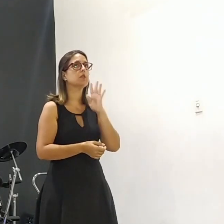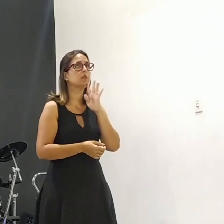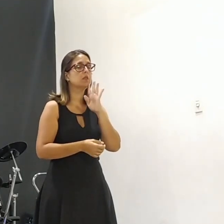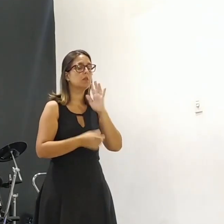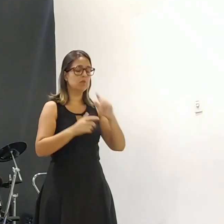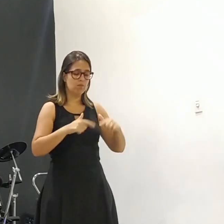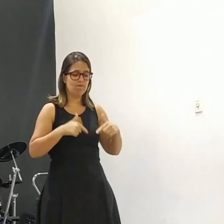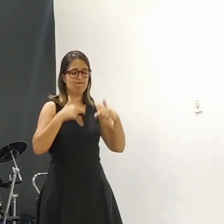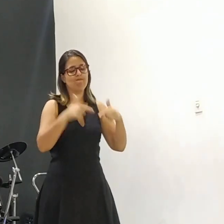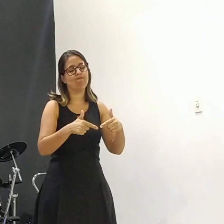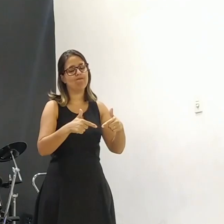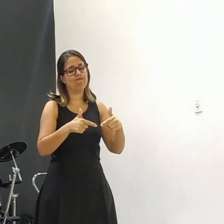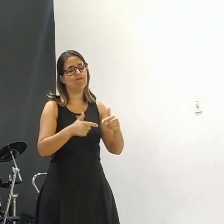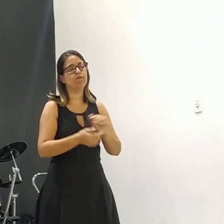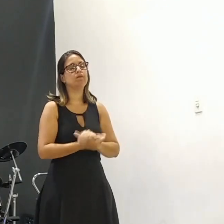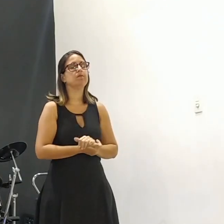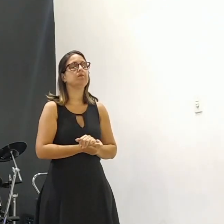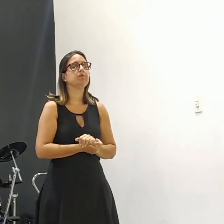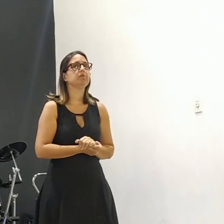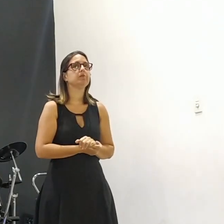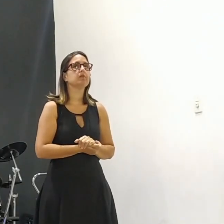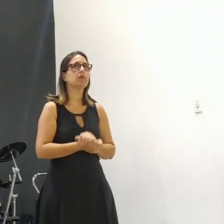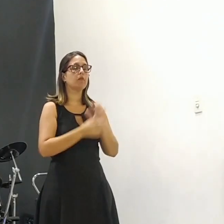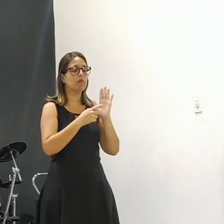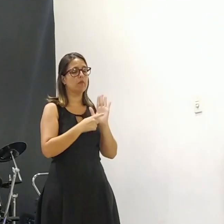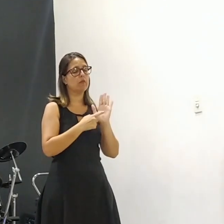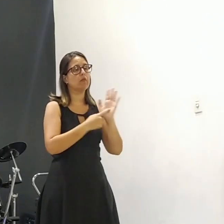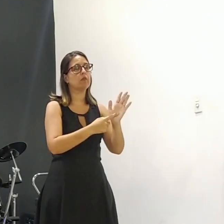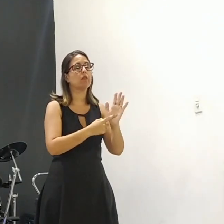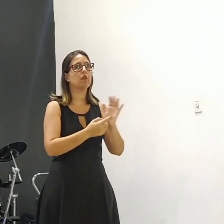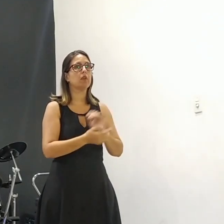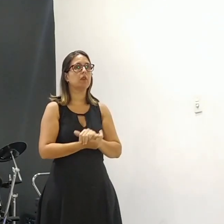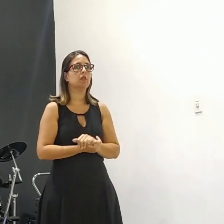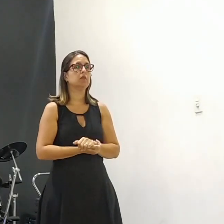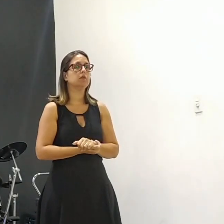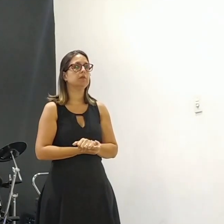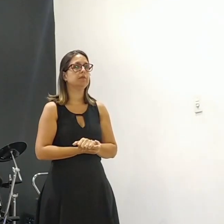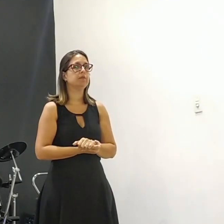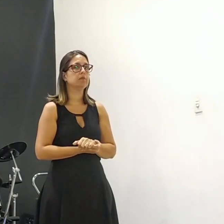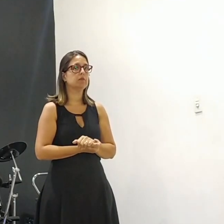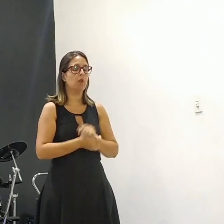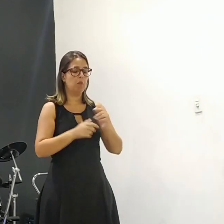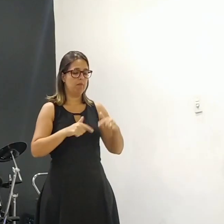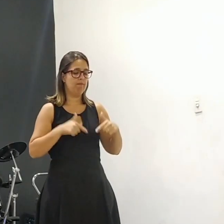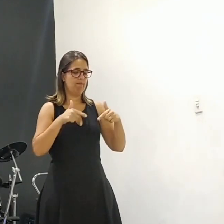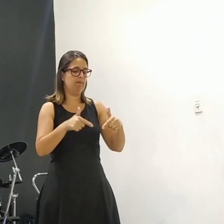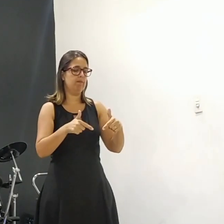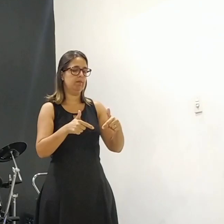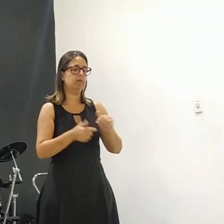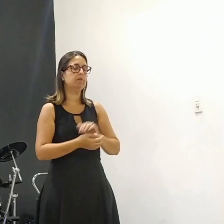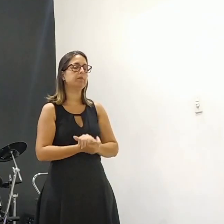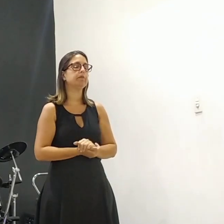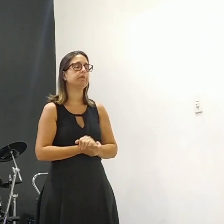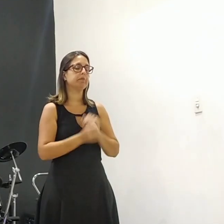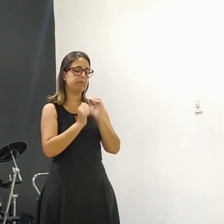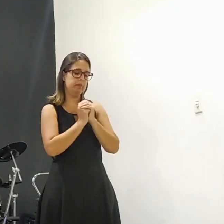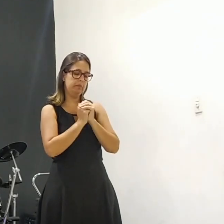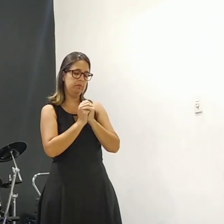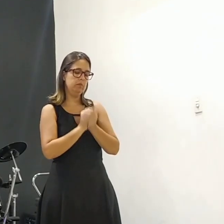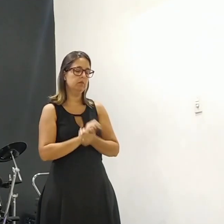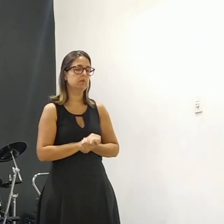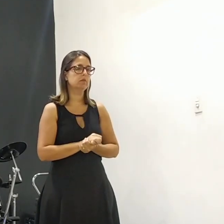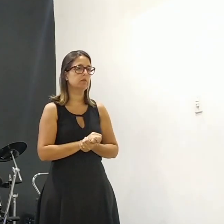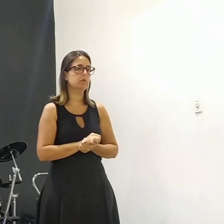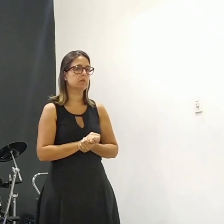e prossigamos em conhecer. Isso nos mostra um movimento para frente. Amém? Não